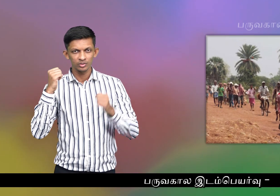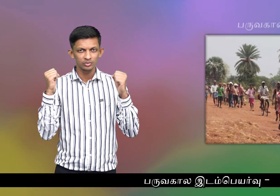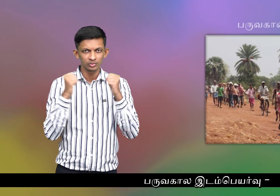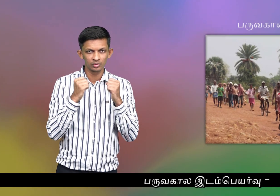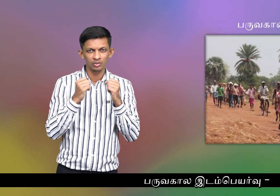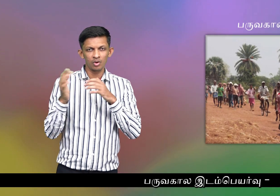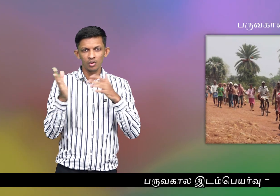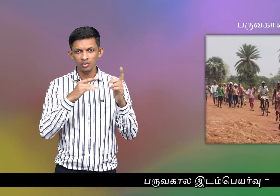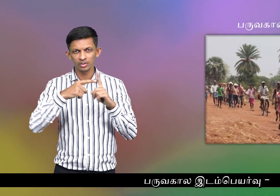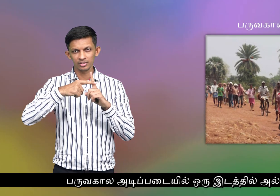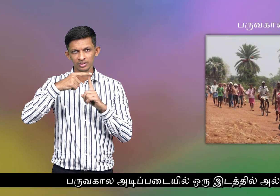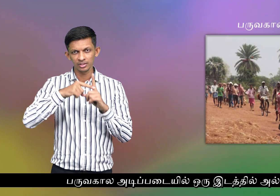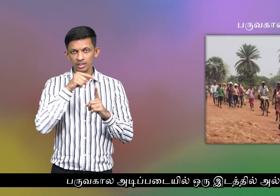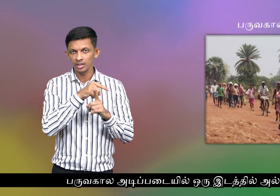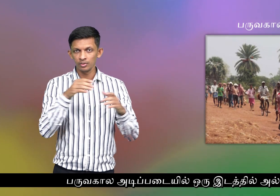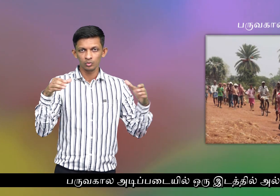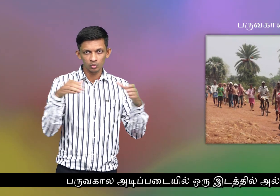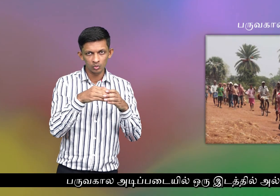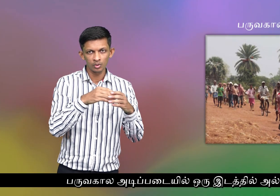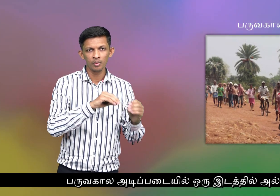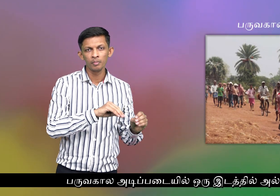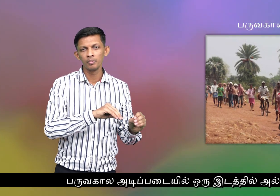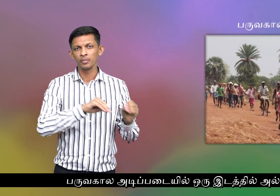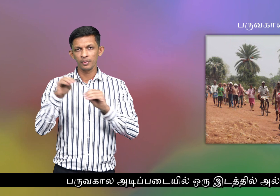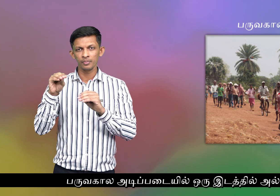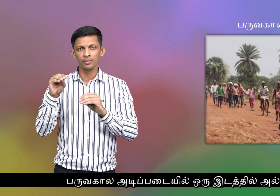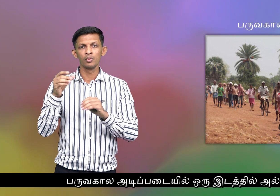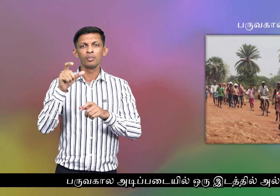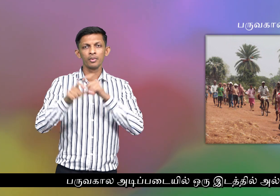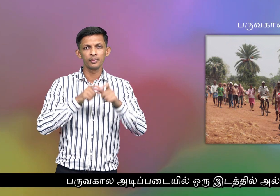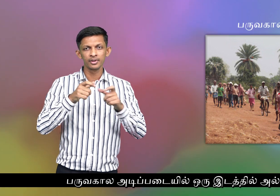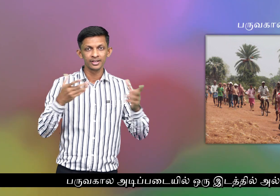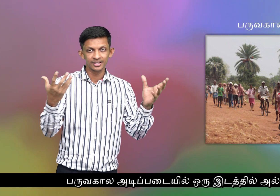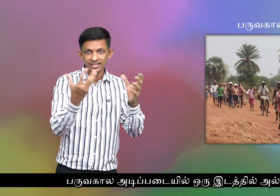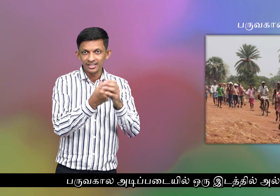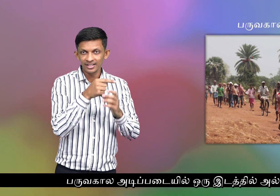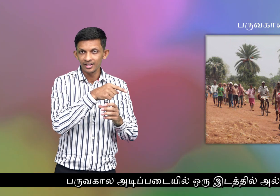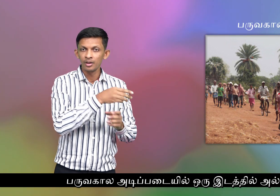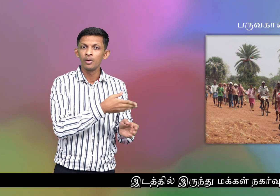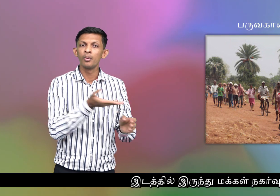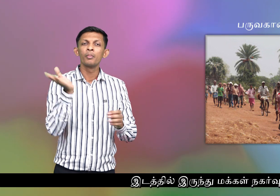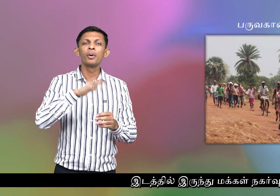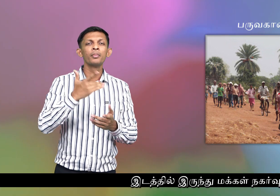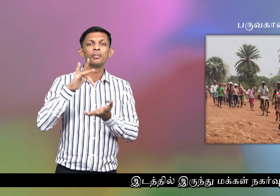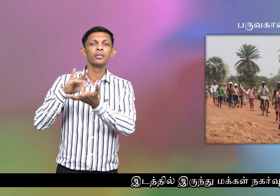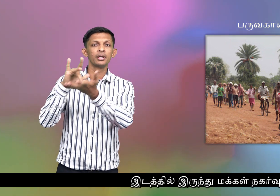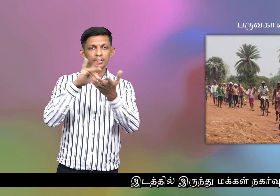பருவகால இடம்பெயர்வு பருவகால அடிப்படையில் ஒரு இடத்தில் அல்லது மற்றொரு இடத்தில் இருந்து